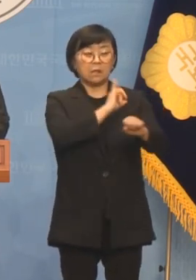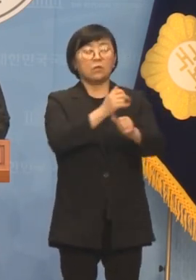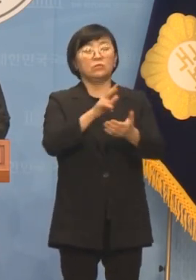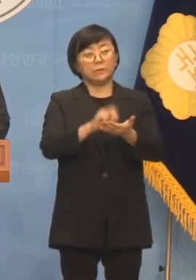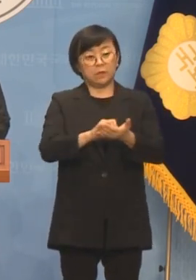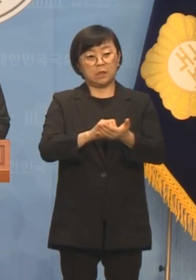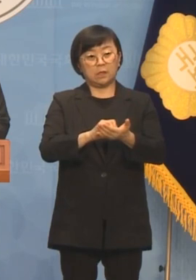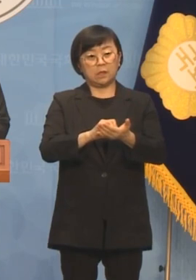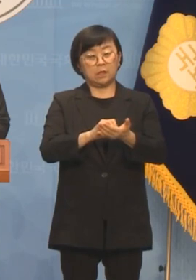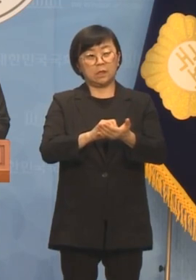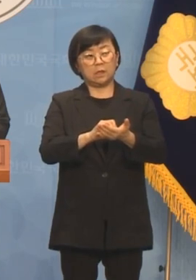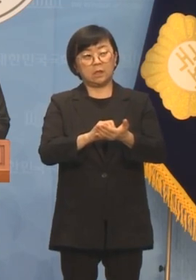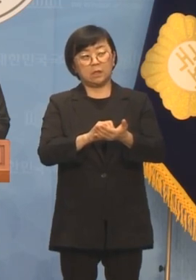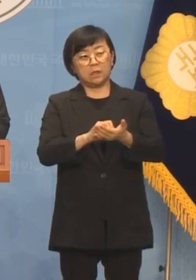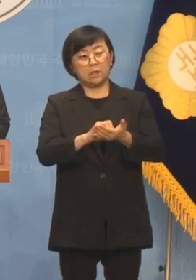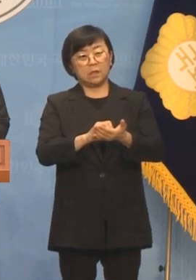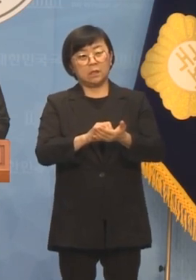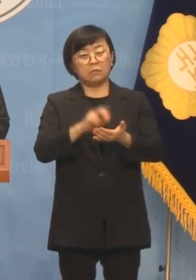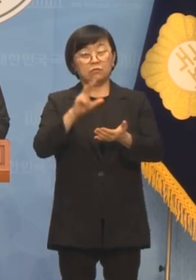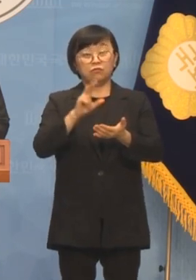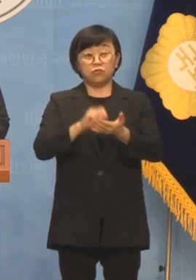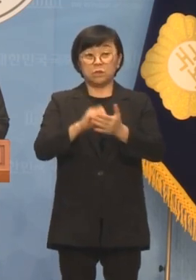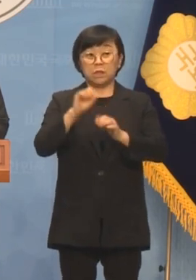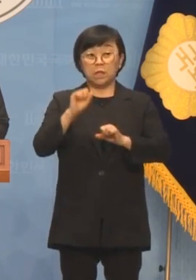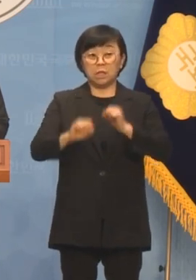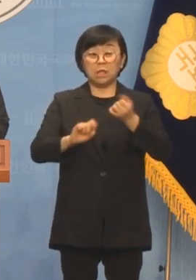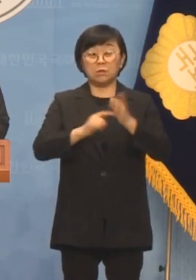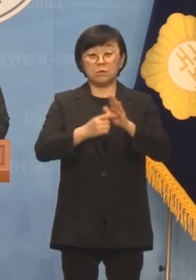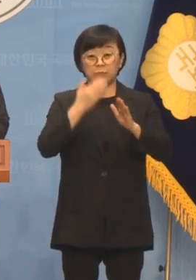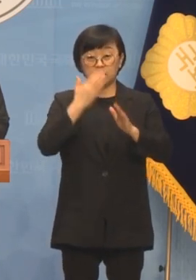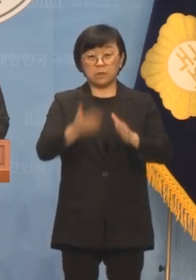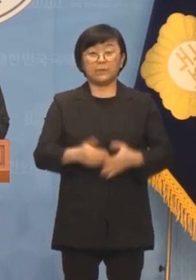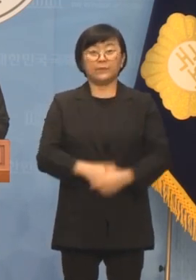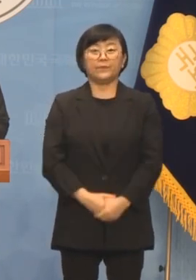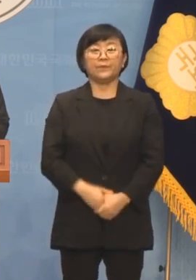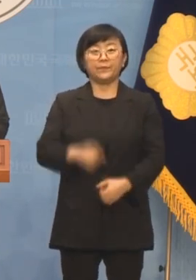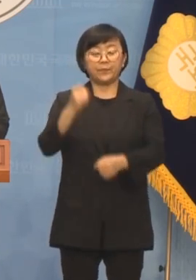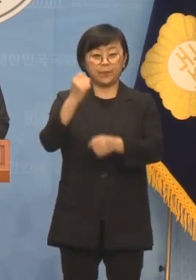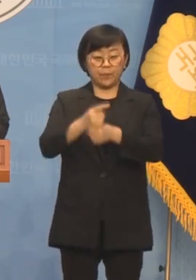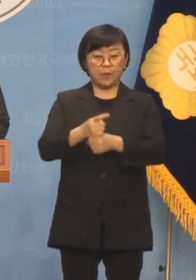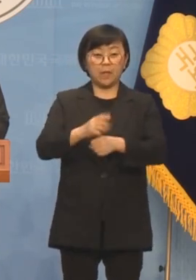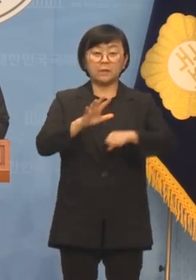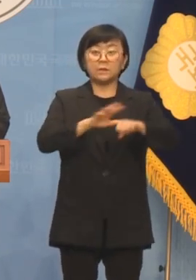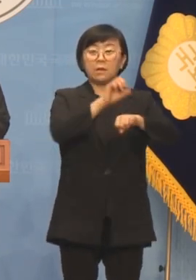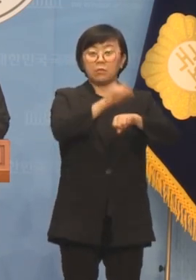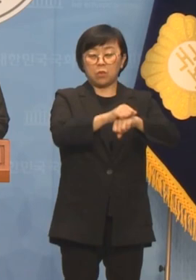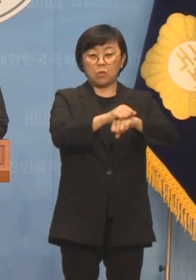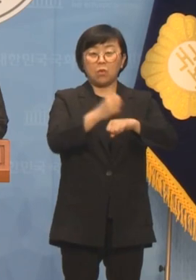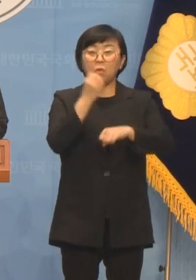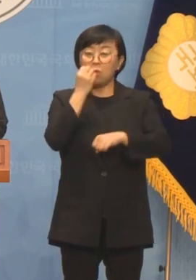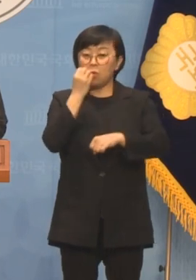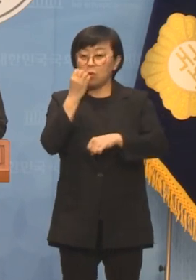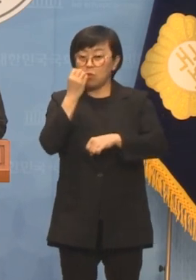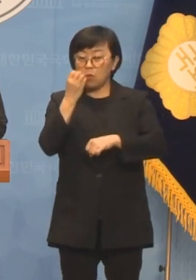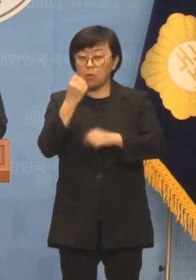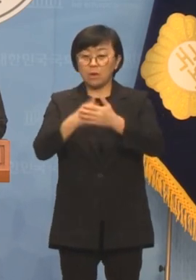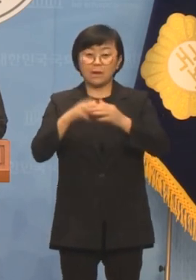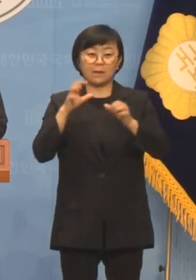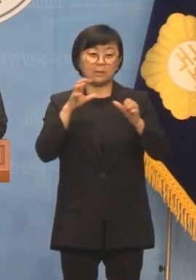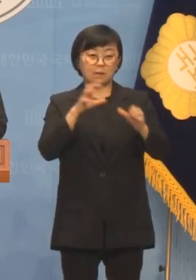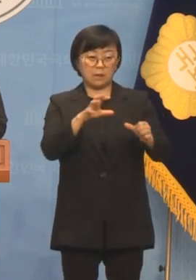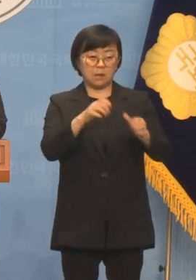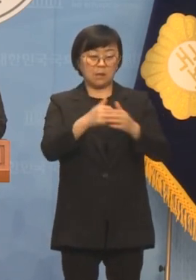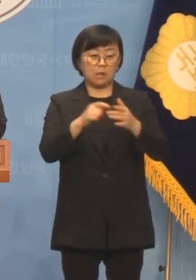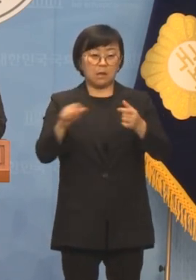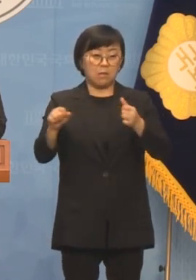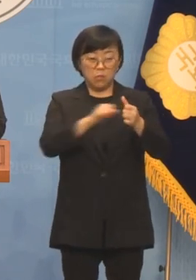문제, 범죄 행위에 노출될 수밖에 없을 것입니다. 이미 싱가포르나 홍콩에서 학대,